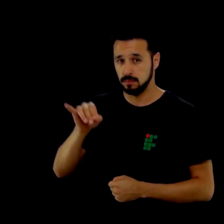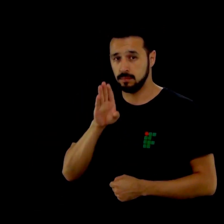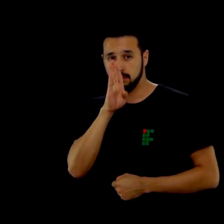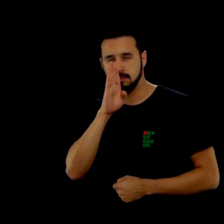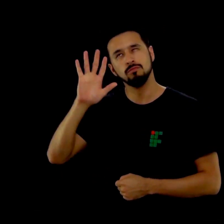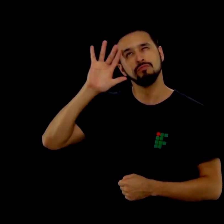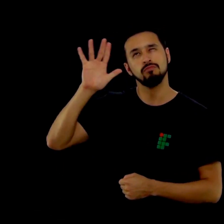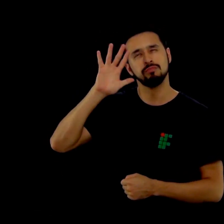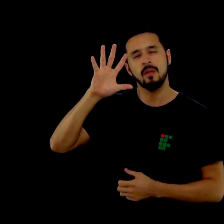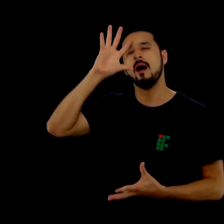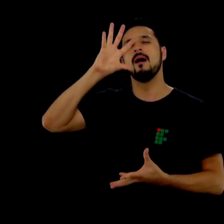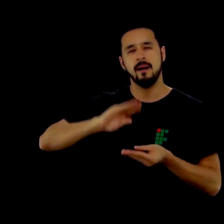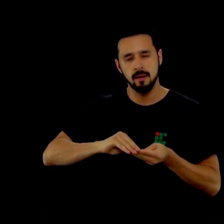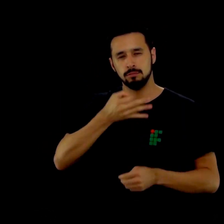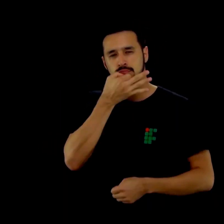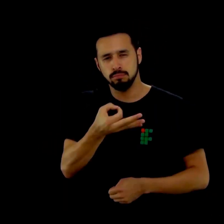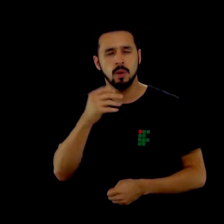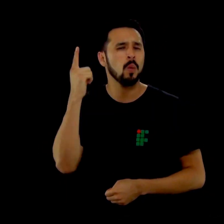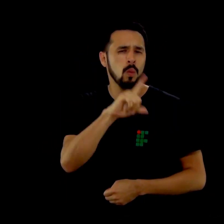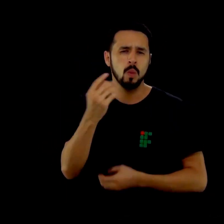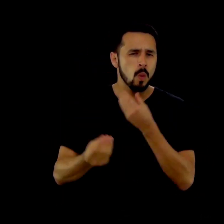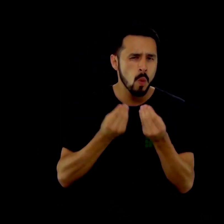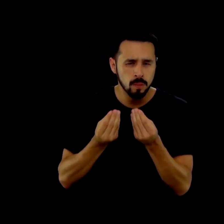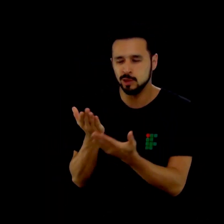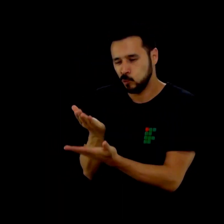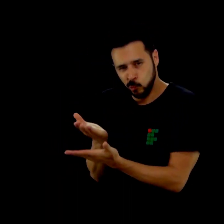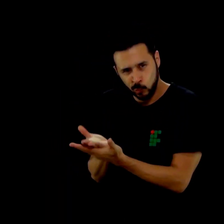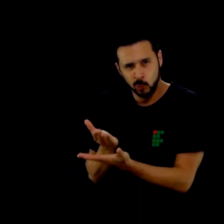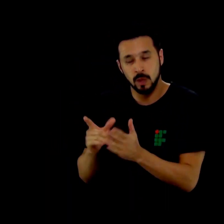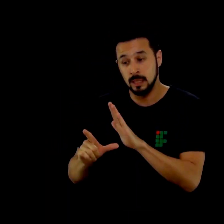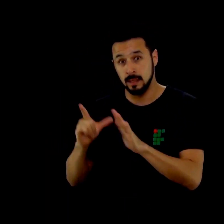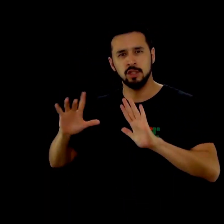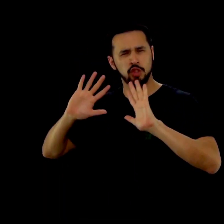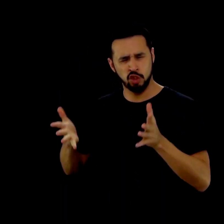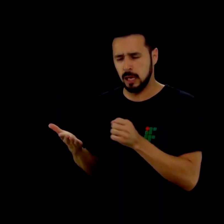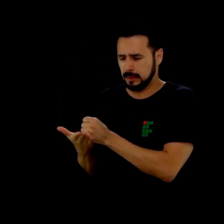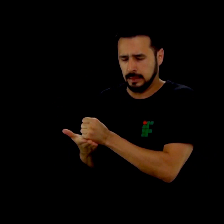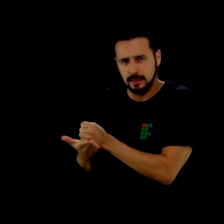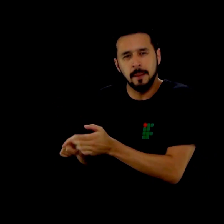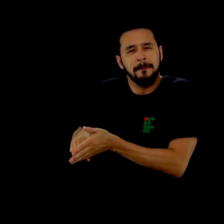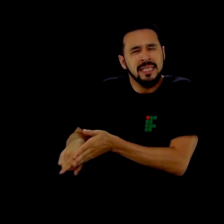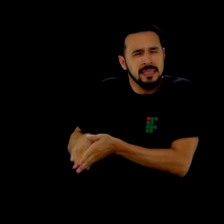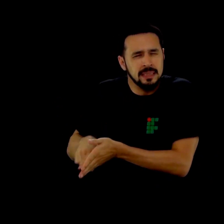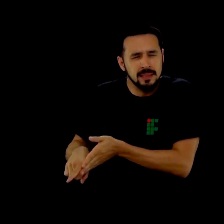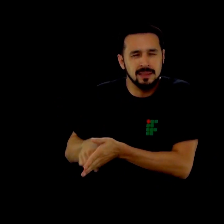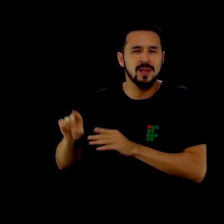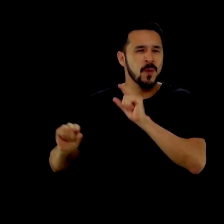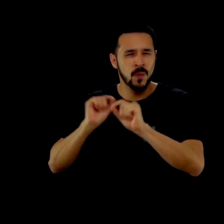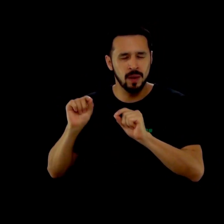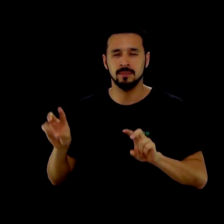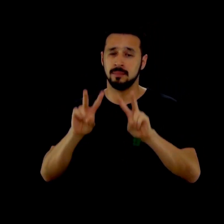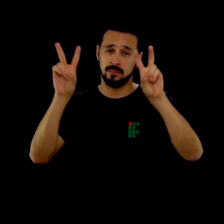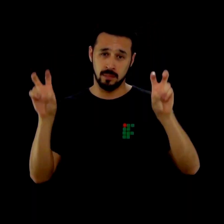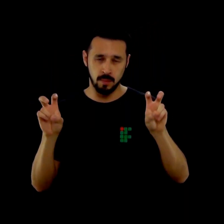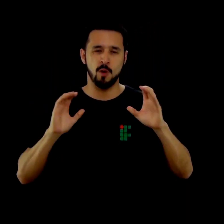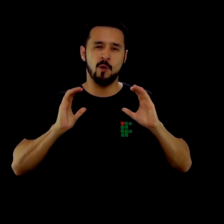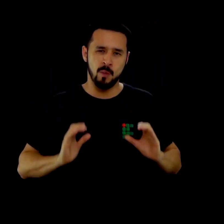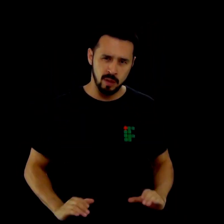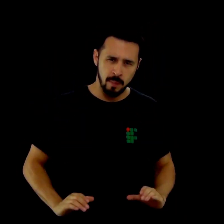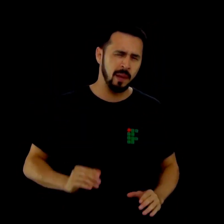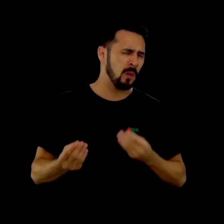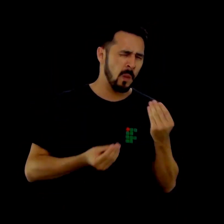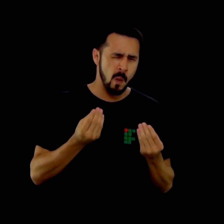condutismo. A postulação de Watson decorreu em função dos estudos experimentais sobre